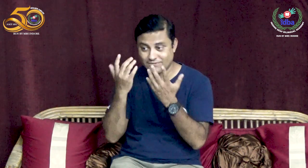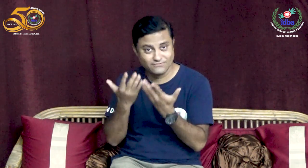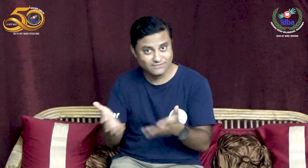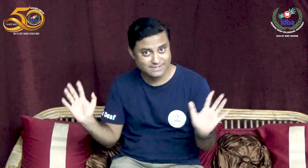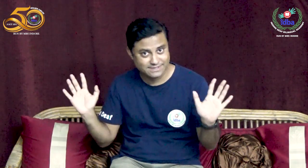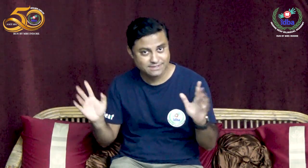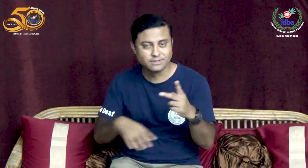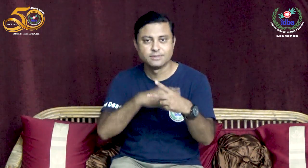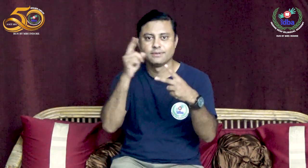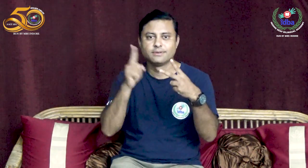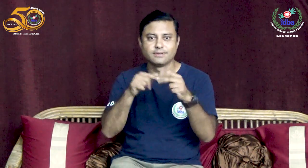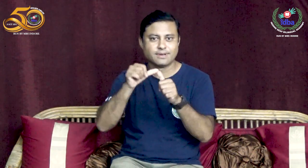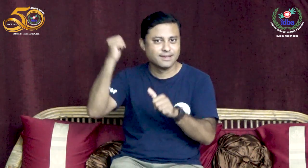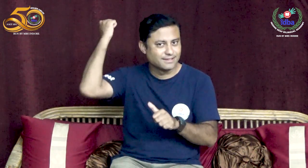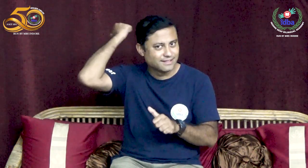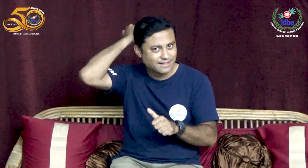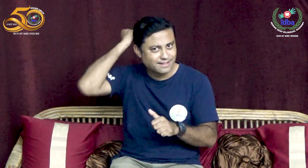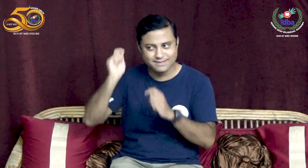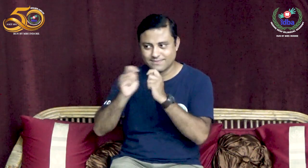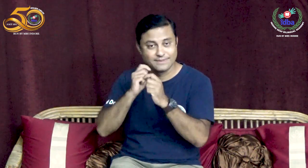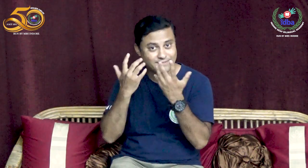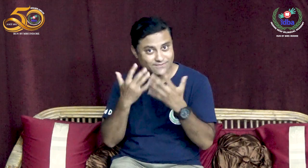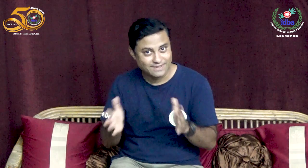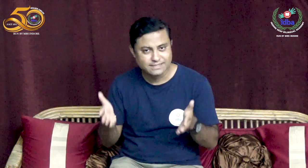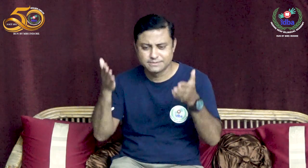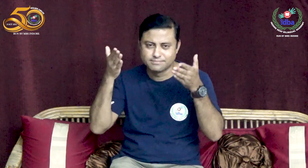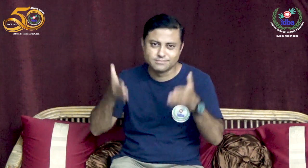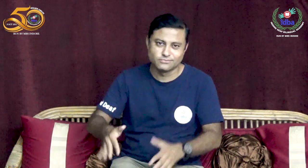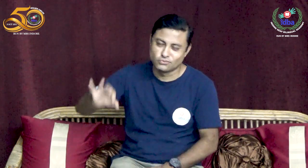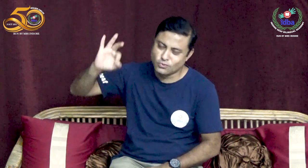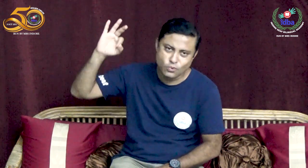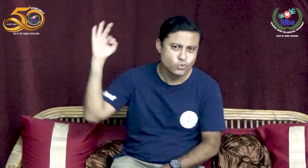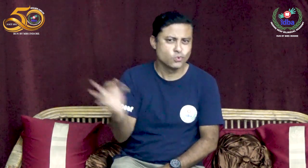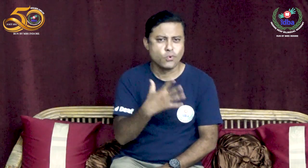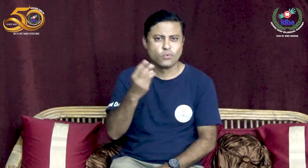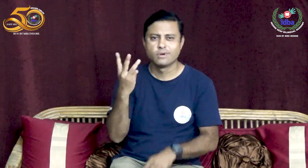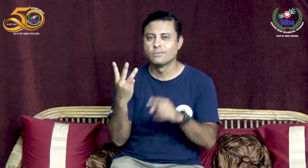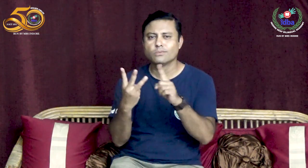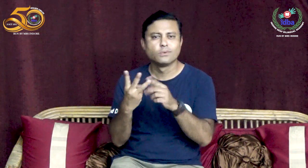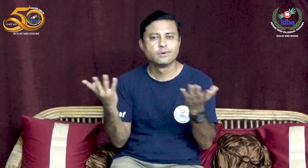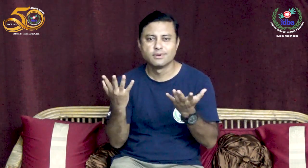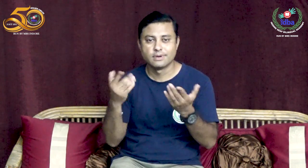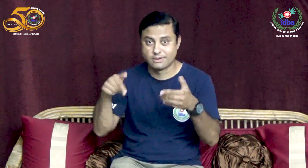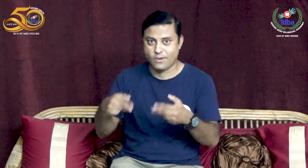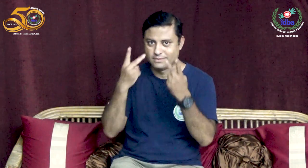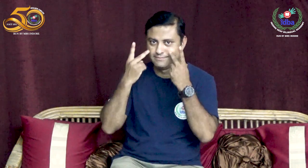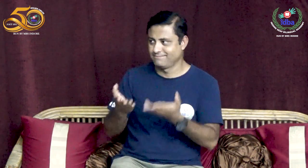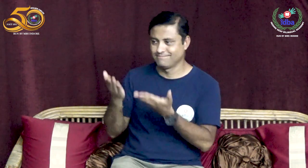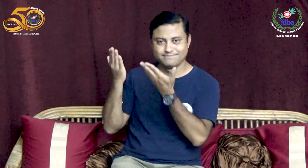तो विकी से हमारा जो इंटरव्यू हो गया, उसके बाद अंकिता से भी हमारा इंटरव्यू हो चुका है। अब हमारे साथ एक नया इंसान है, पता है कौन? आइए देखते